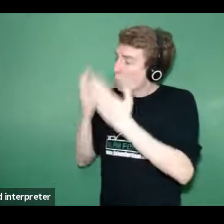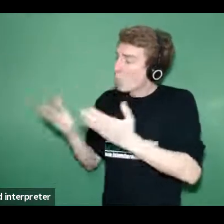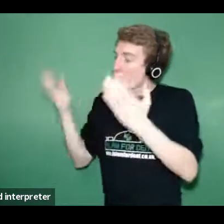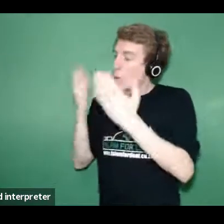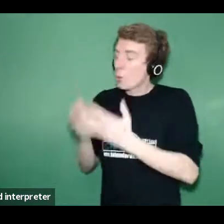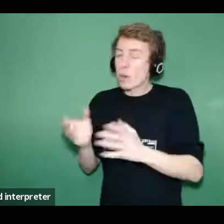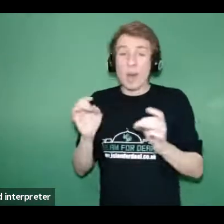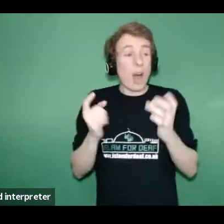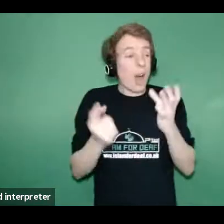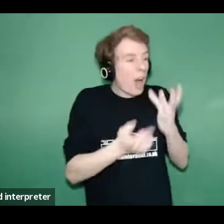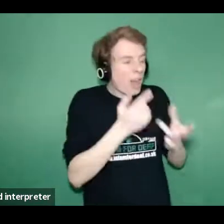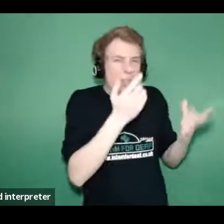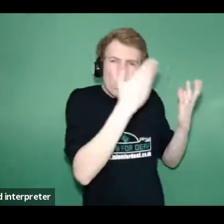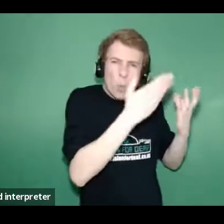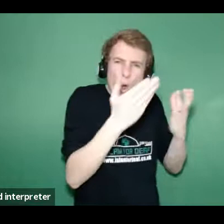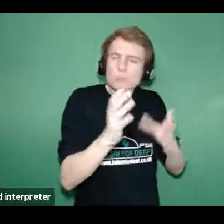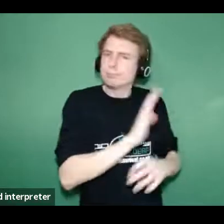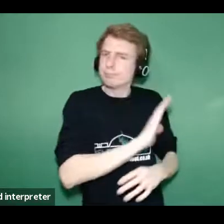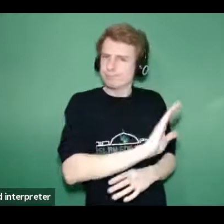the messengers.